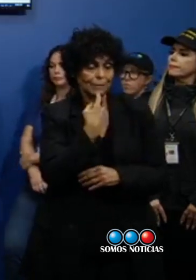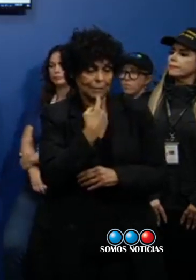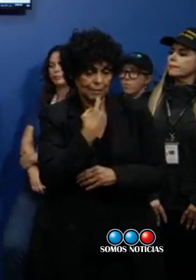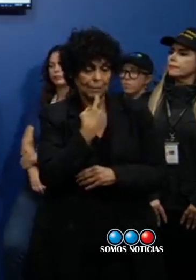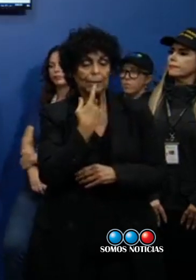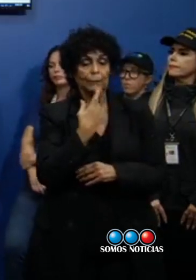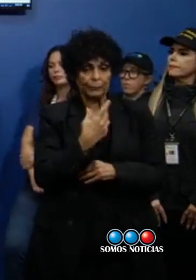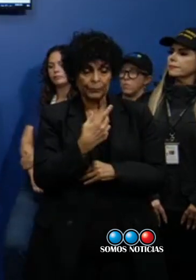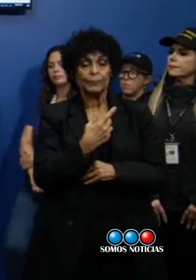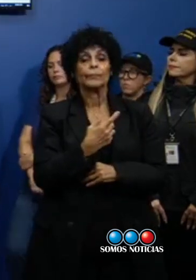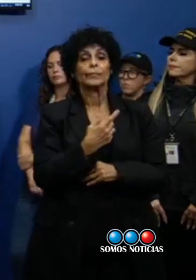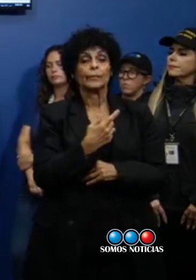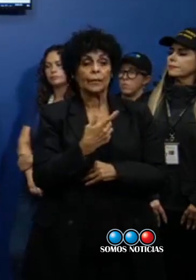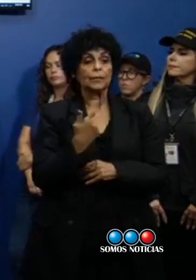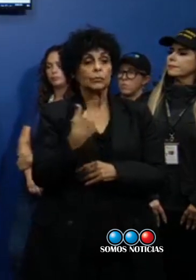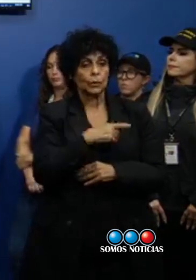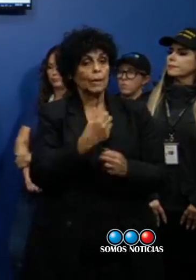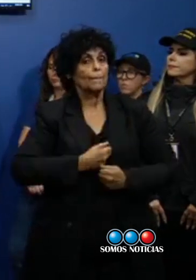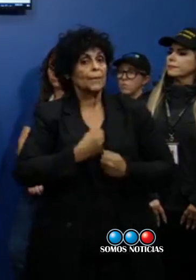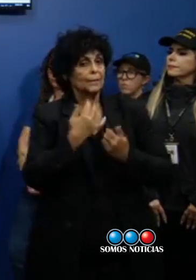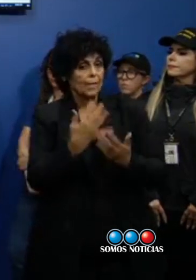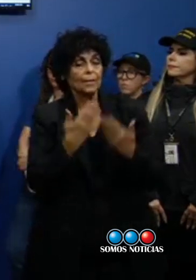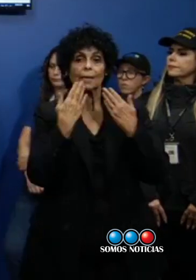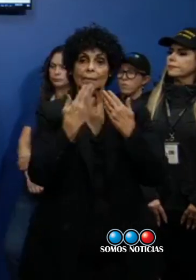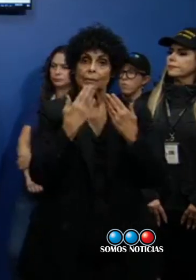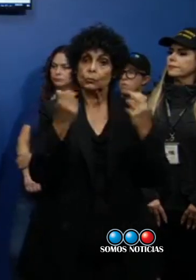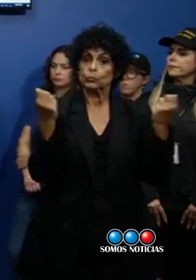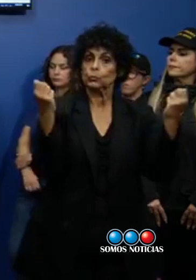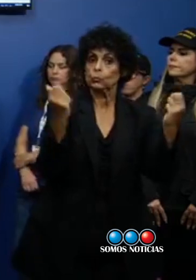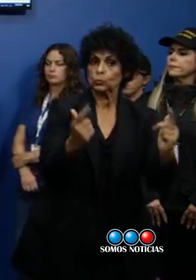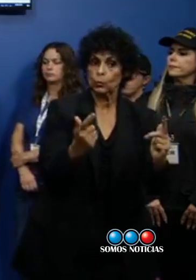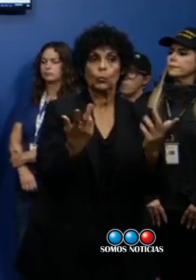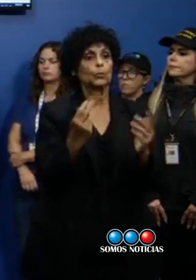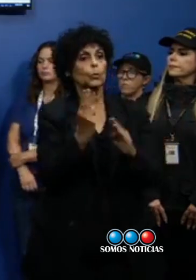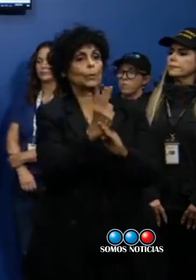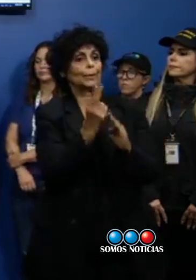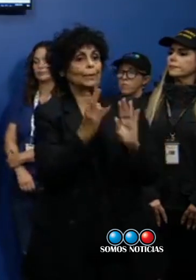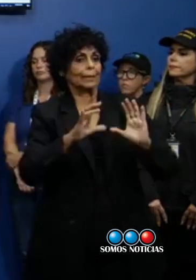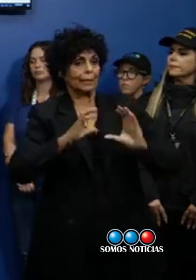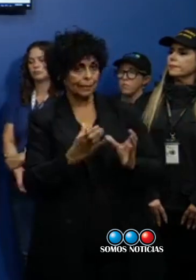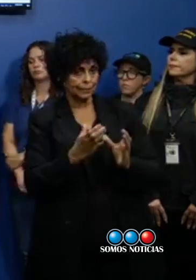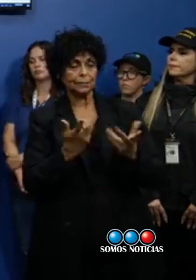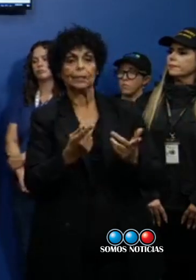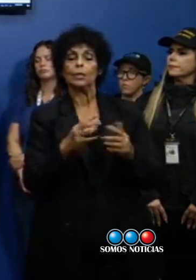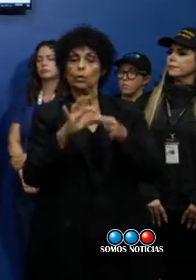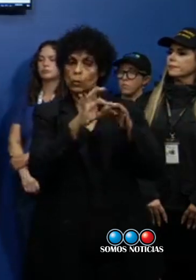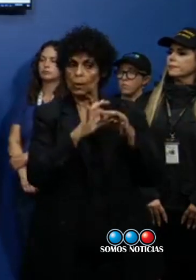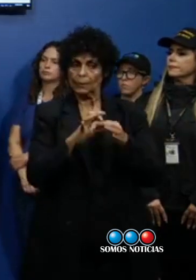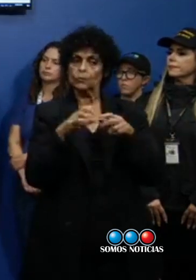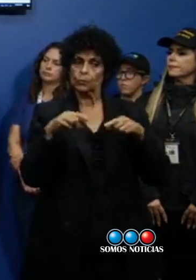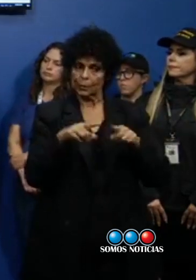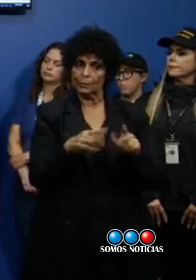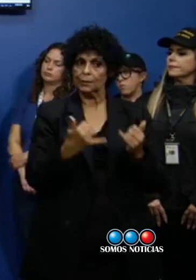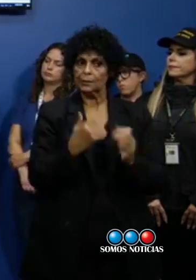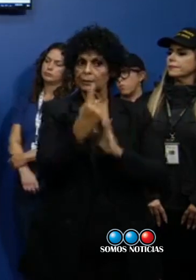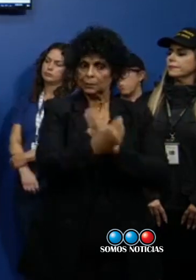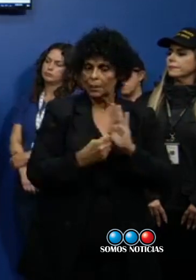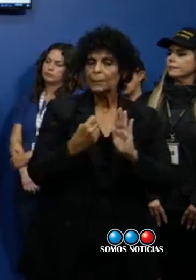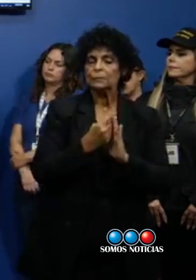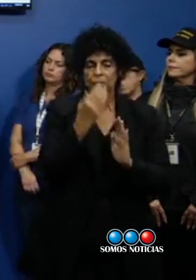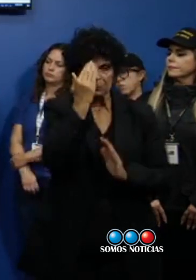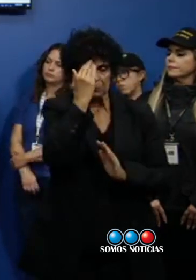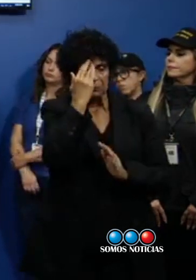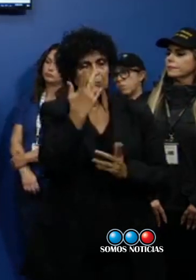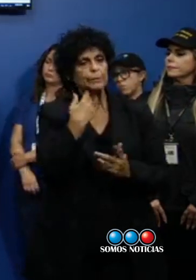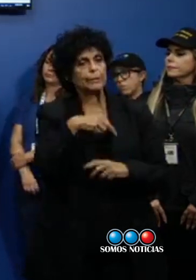de to water Authority el más sincero agradecimiento a todos los clientes por su paciencia y cooperación durante estos momentos difíciles todos los